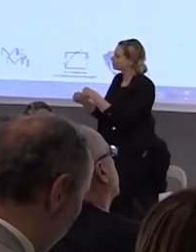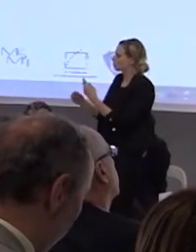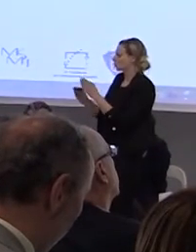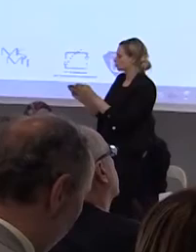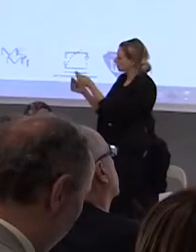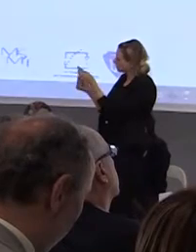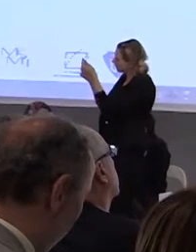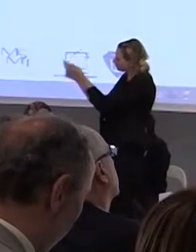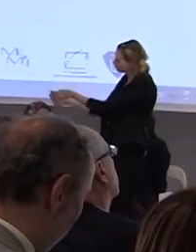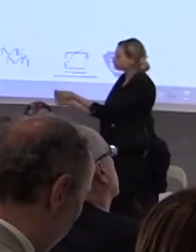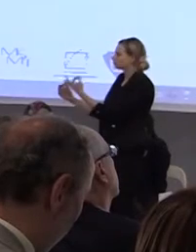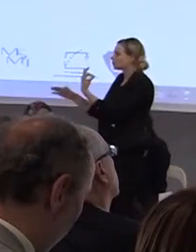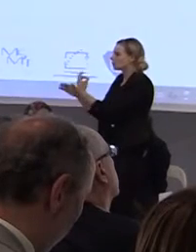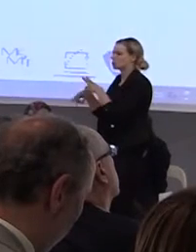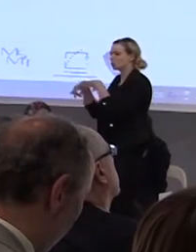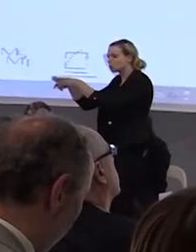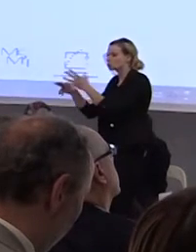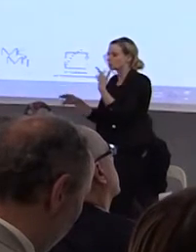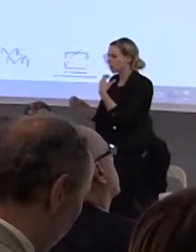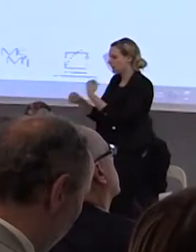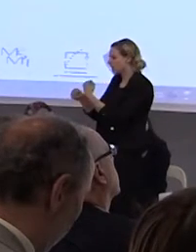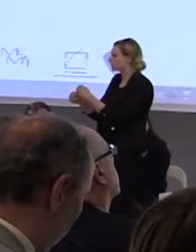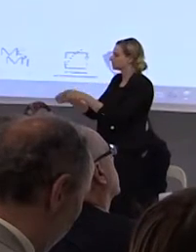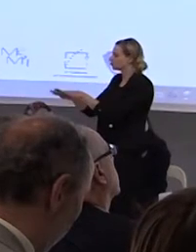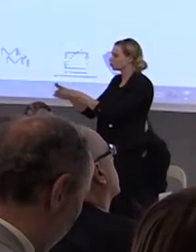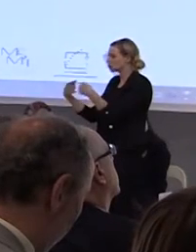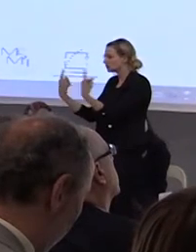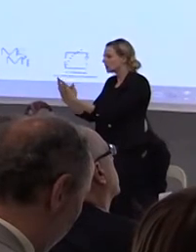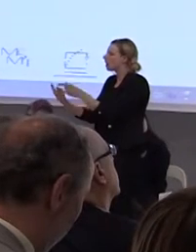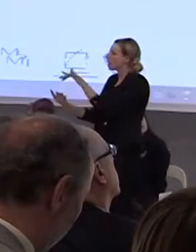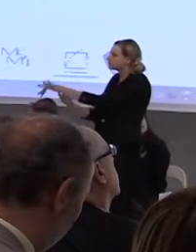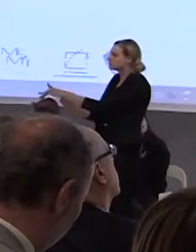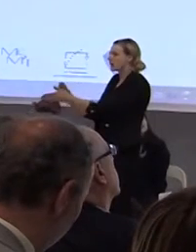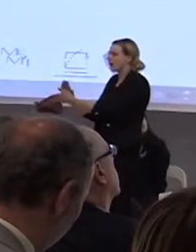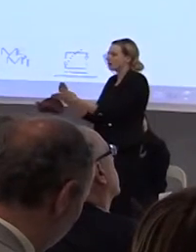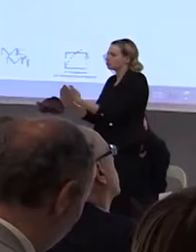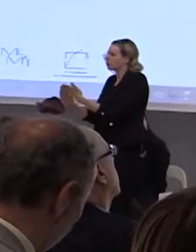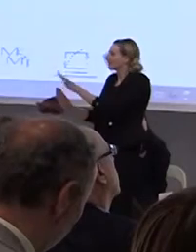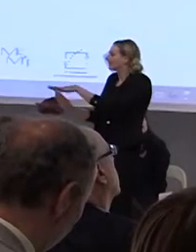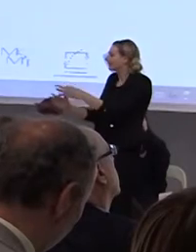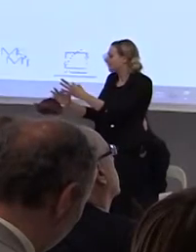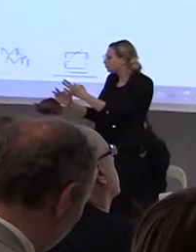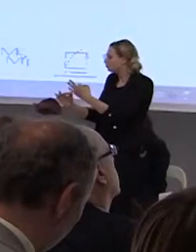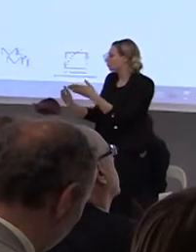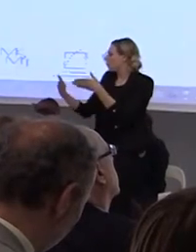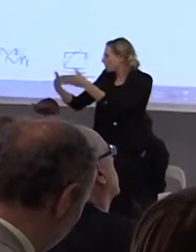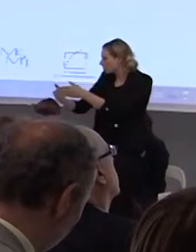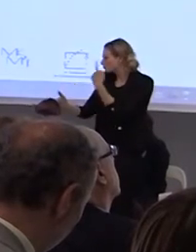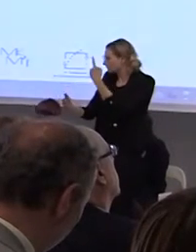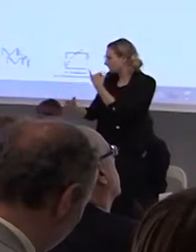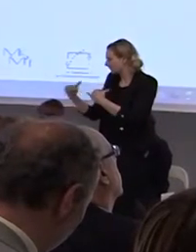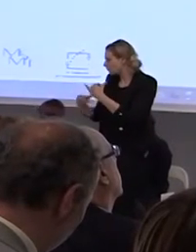posílení připravenosti diverzity ve třídách. Tak jeden velký